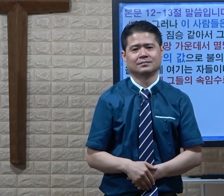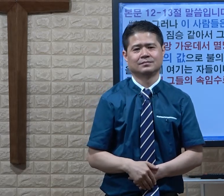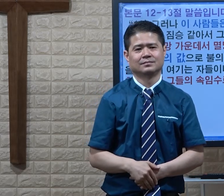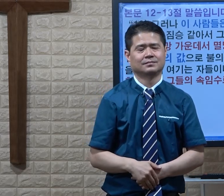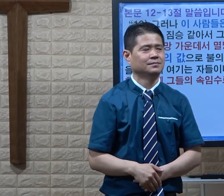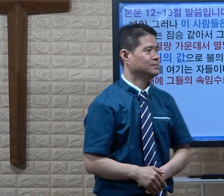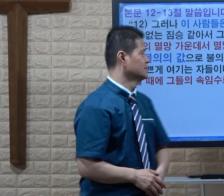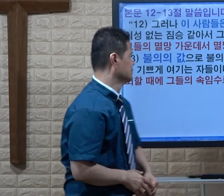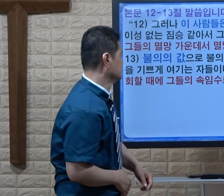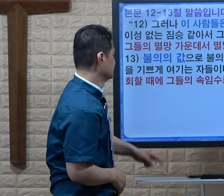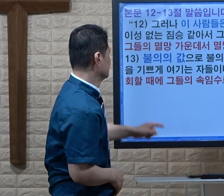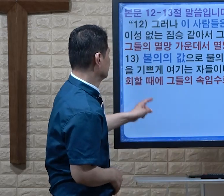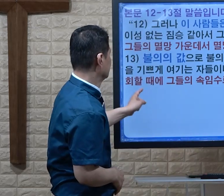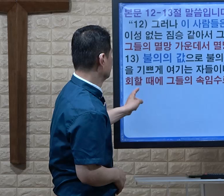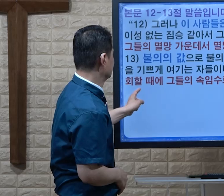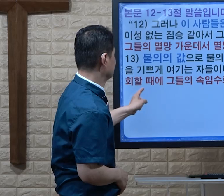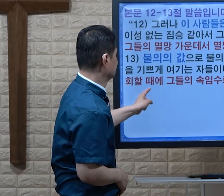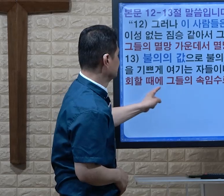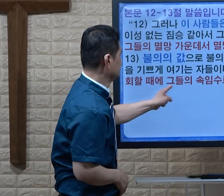여러분들 거룩을 지키셔야 합니다.